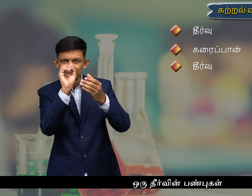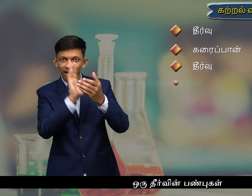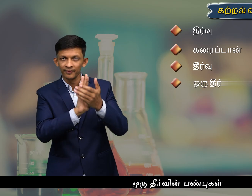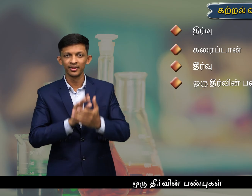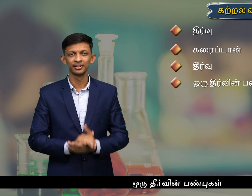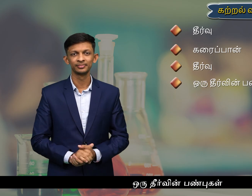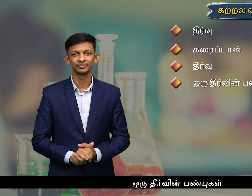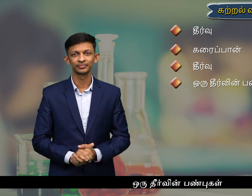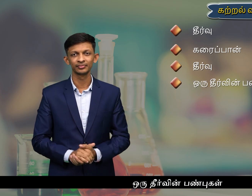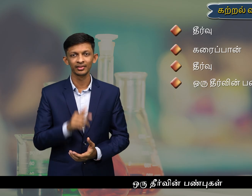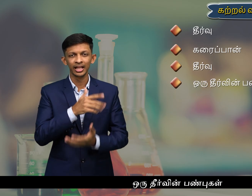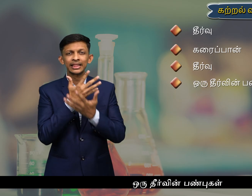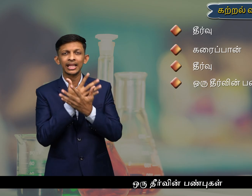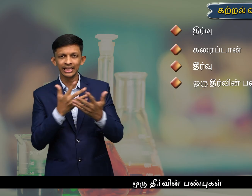ஒரு தீர்வின் பண்புகள்,